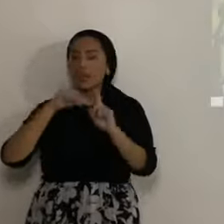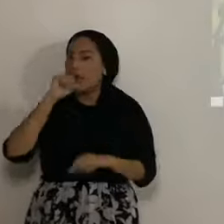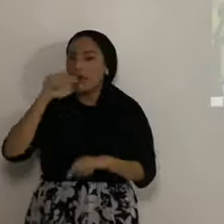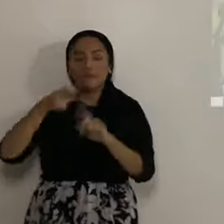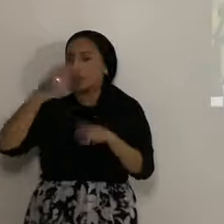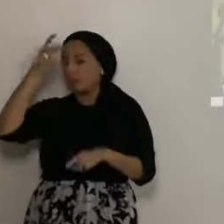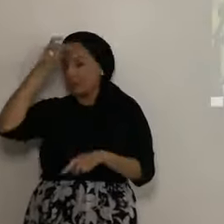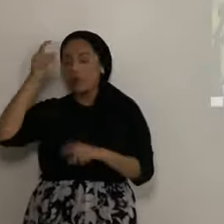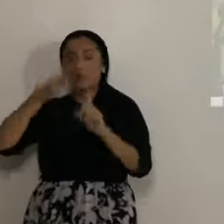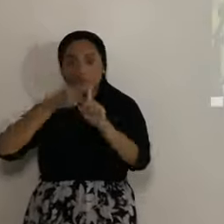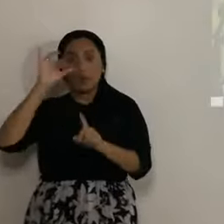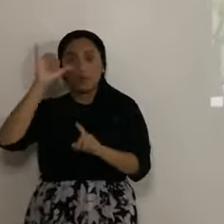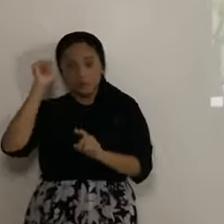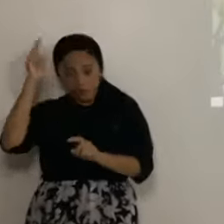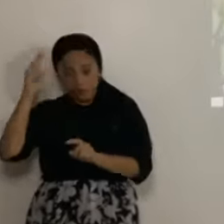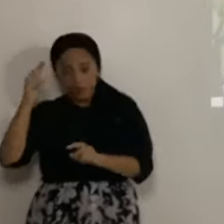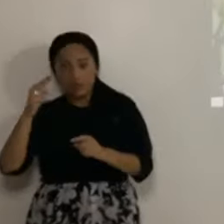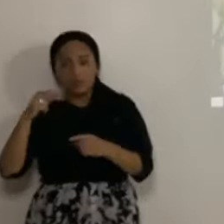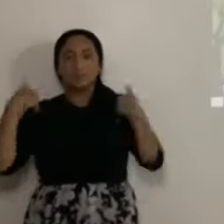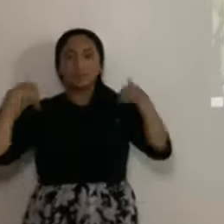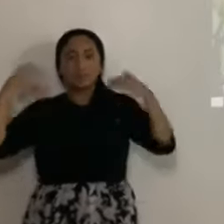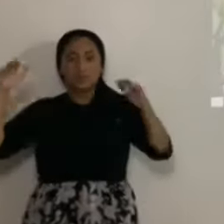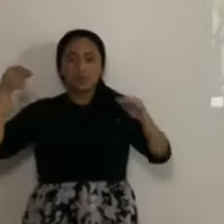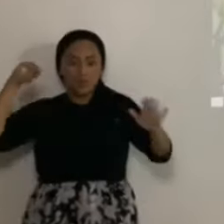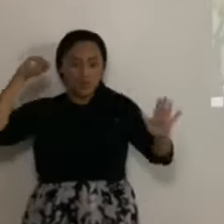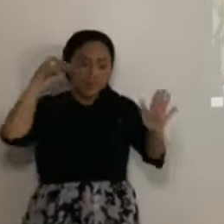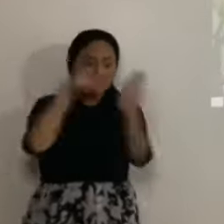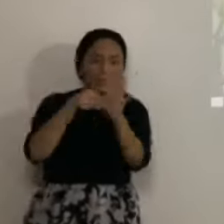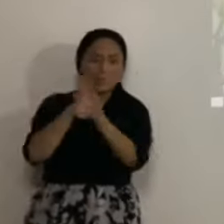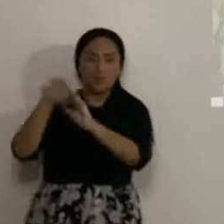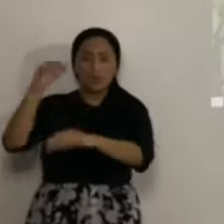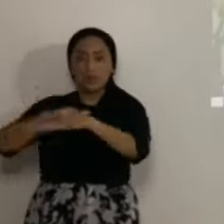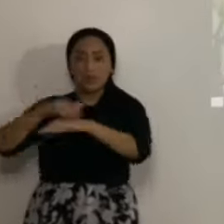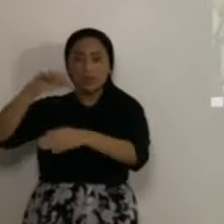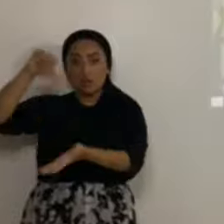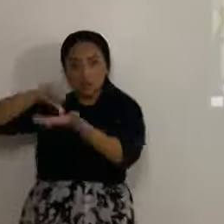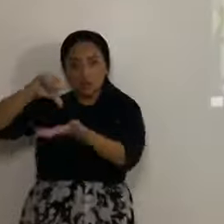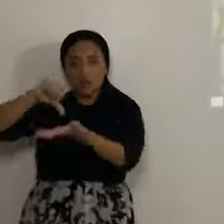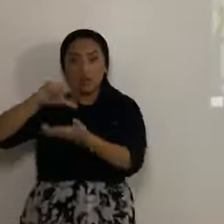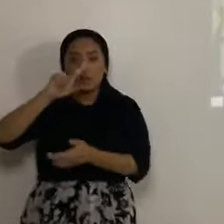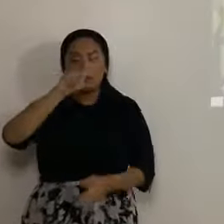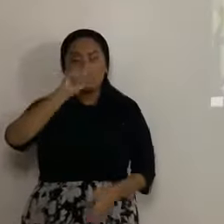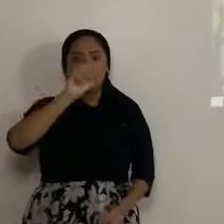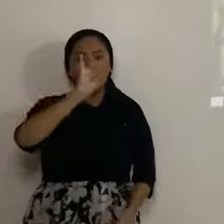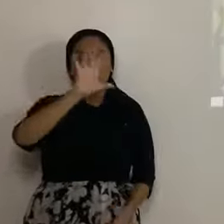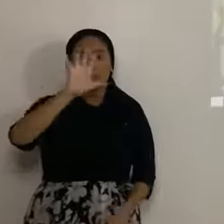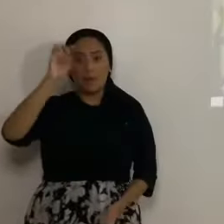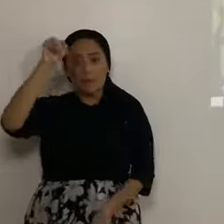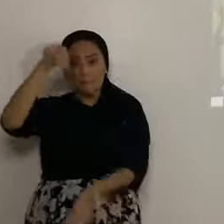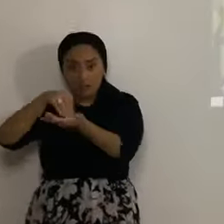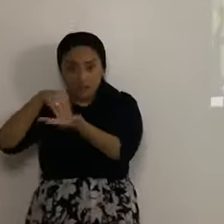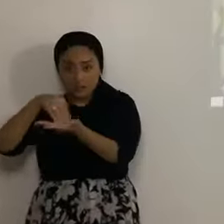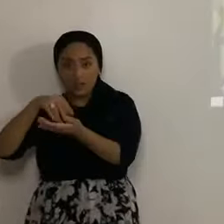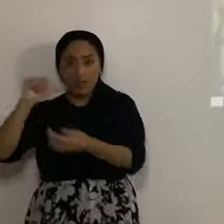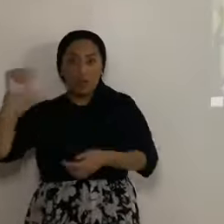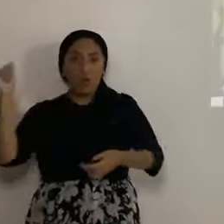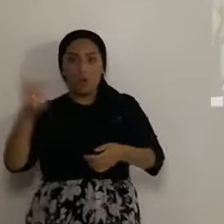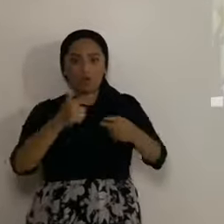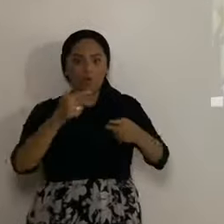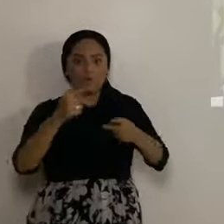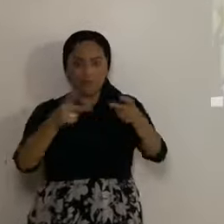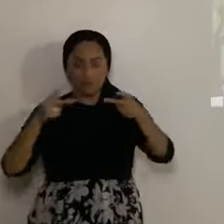no, no, de Yahweh, y mató en el campamento de los asirios a 185 mil, y cuando se levantaron por la mañana aquí, que todo era cuerpo de